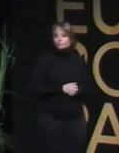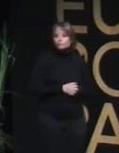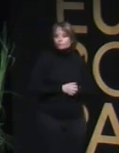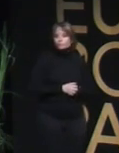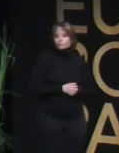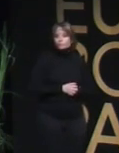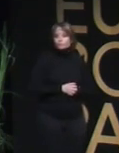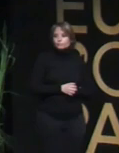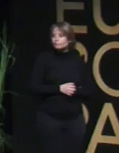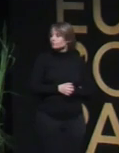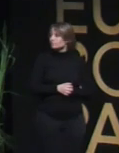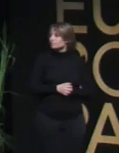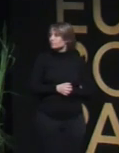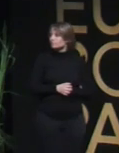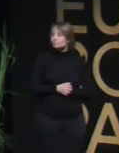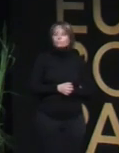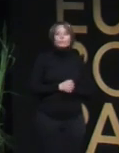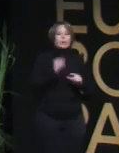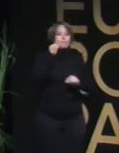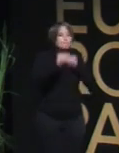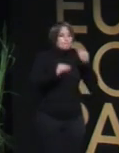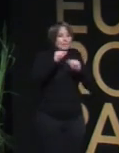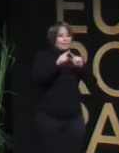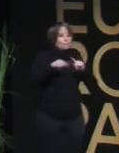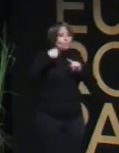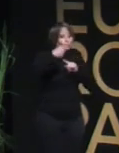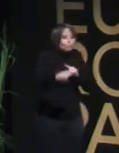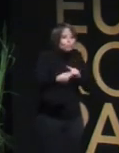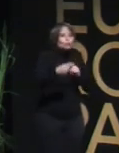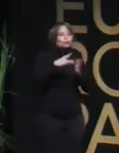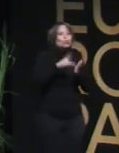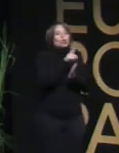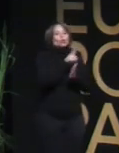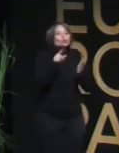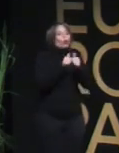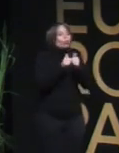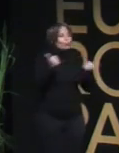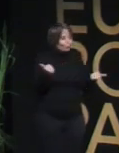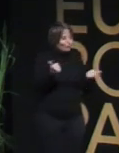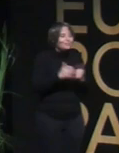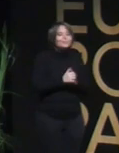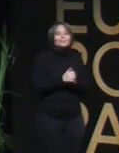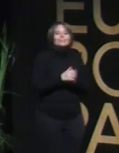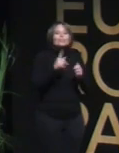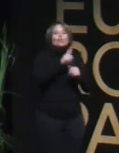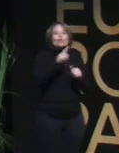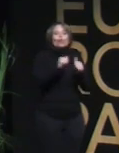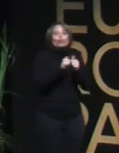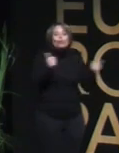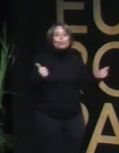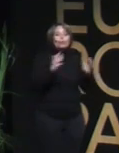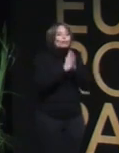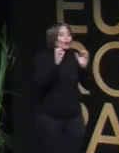algo que hay post-pandemia son los no divorcios. Cuando digo los no divorcios, me refiero al impacto del divorcio en